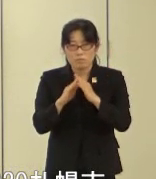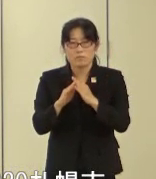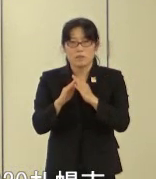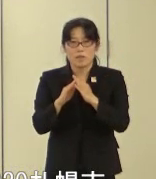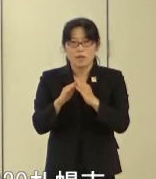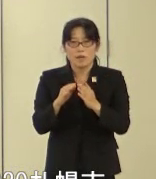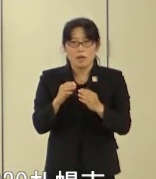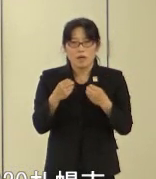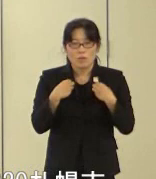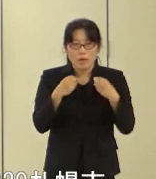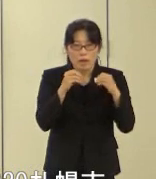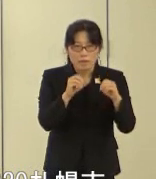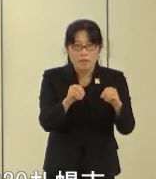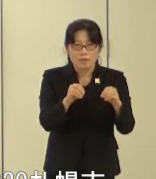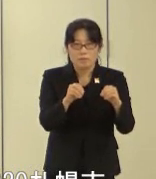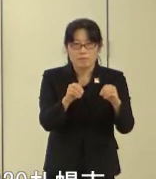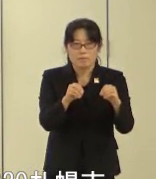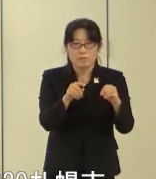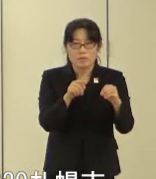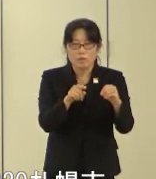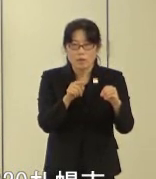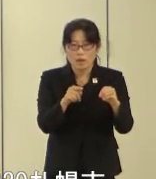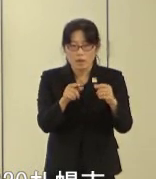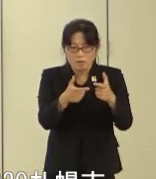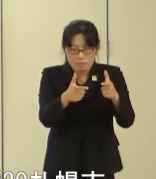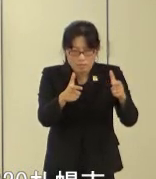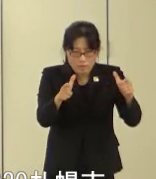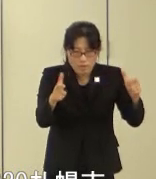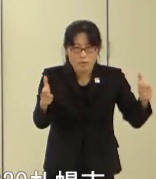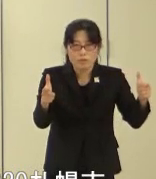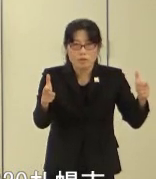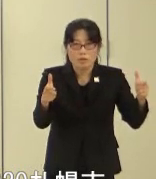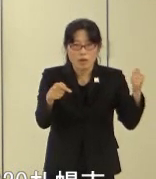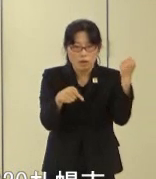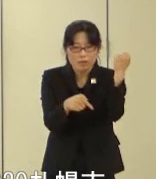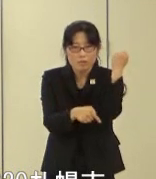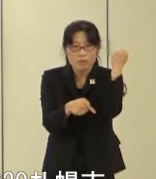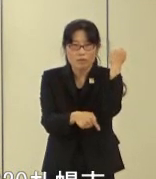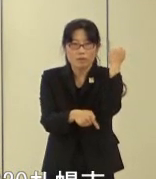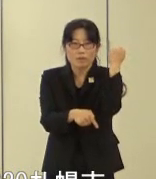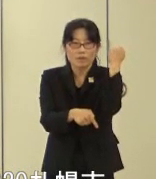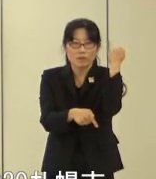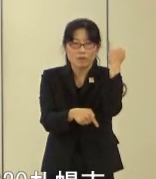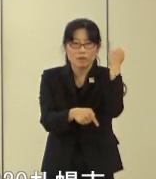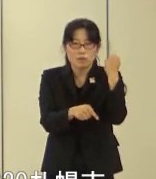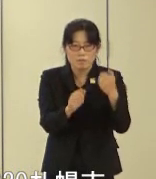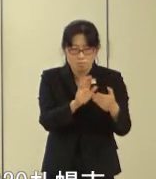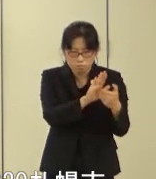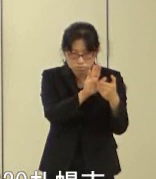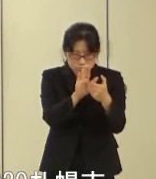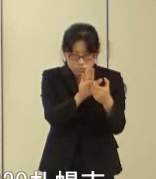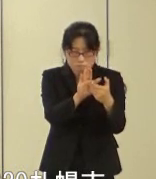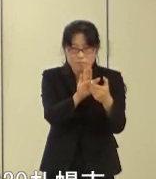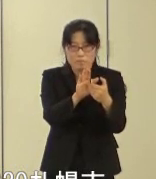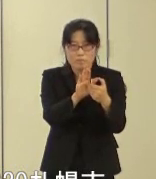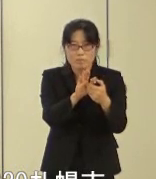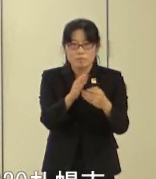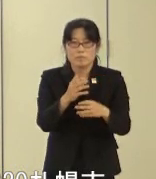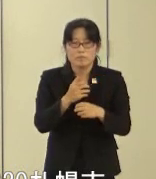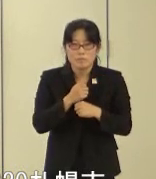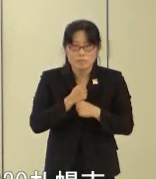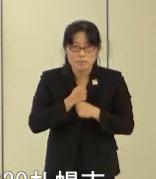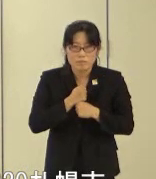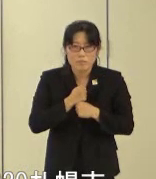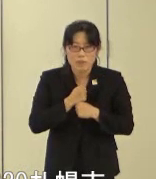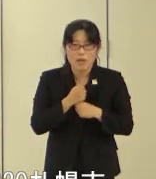感染、いわゆるそこからの感染が拡大をしていく震源地ということにならないようにしていくということ